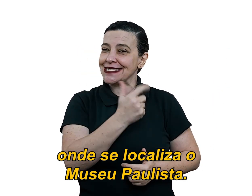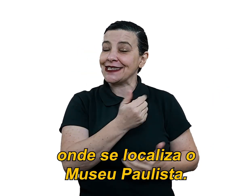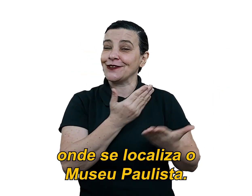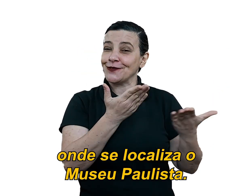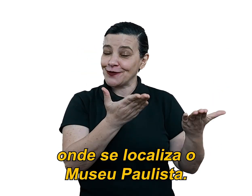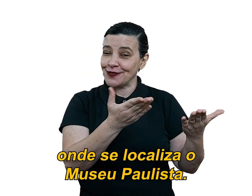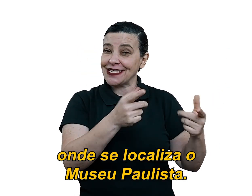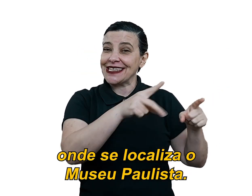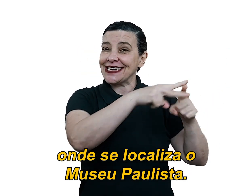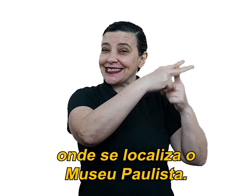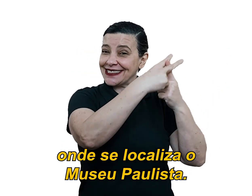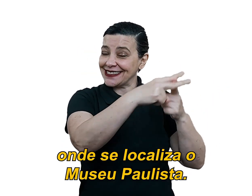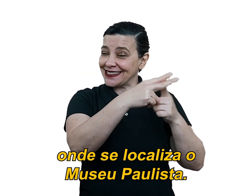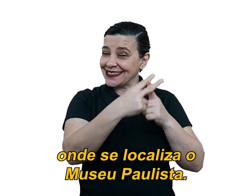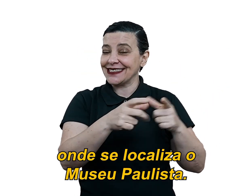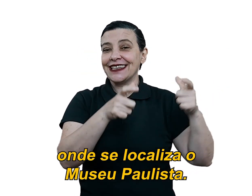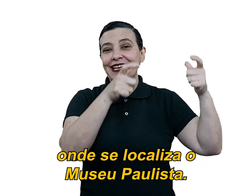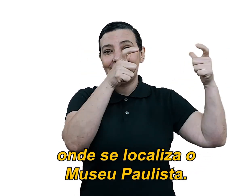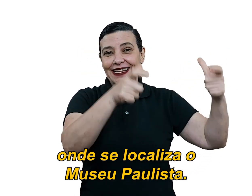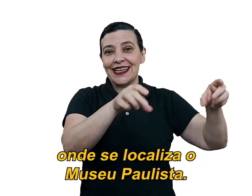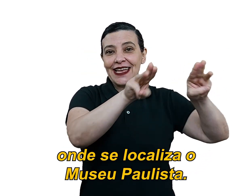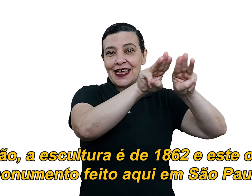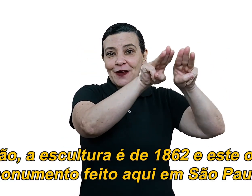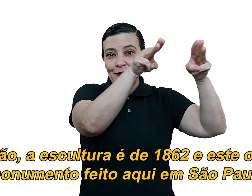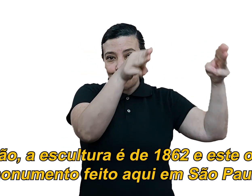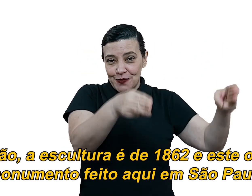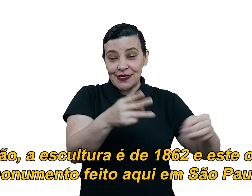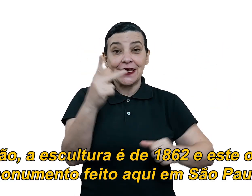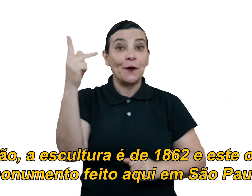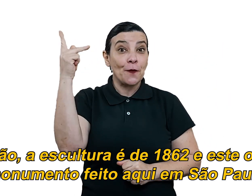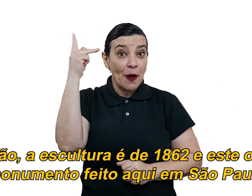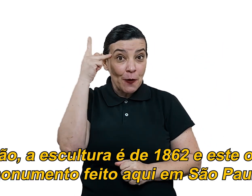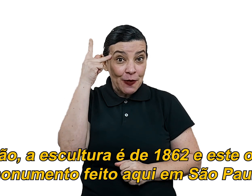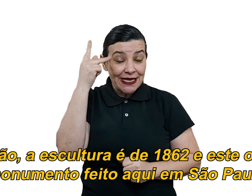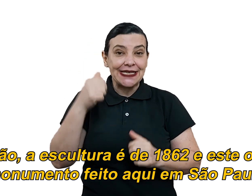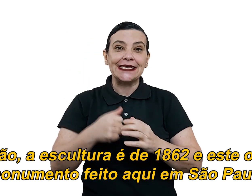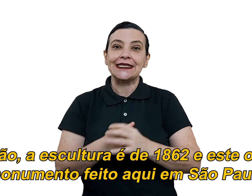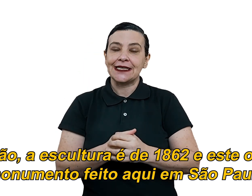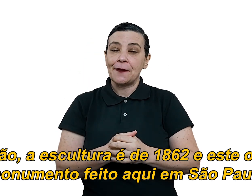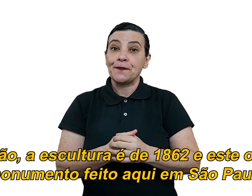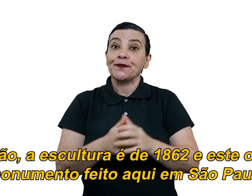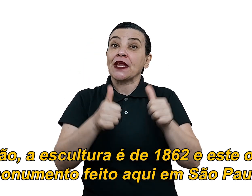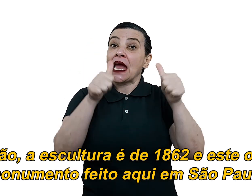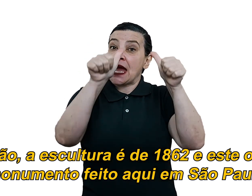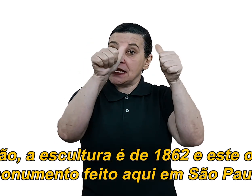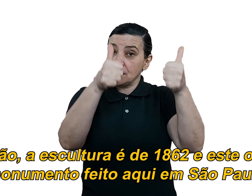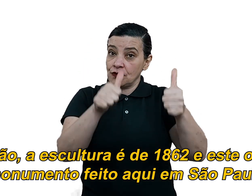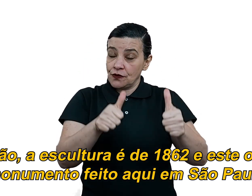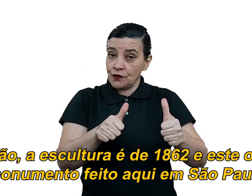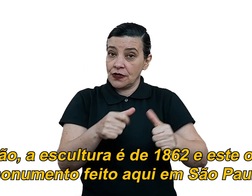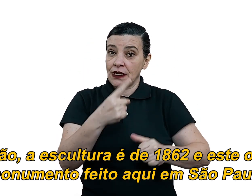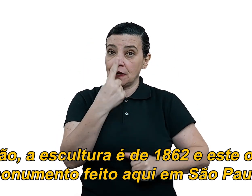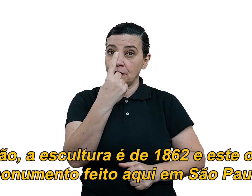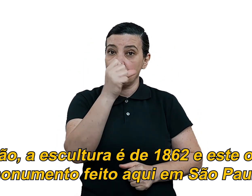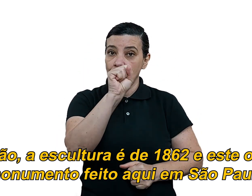restaurado, onde se localiza o Museu Paulista. Então, a escultura é de